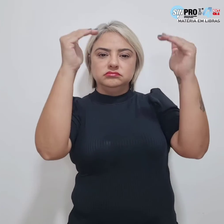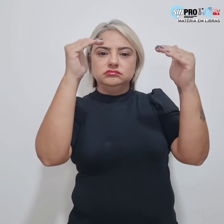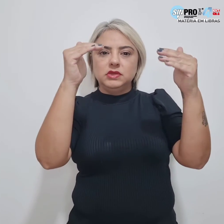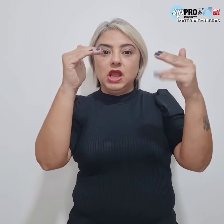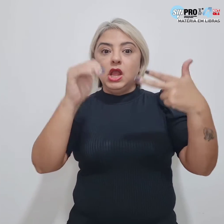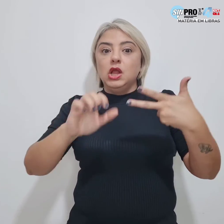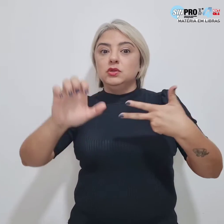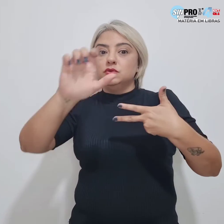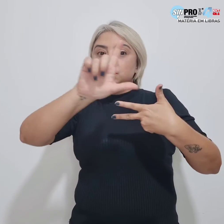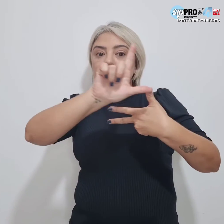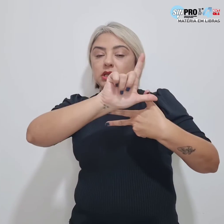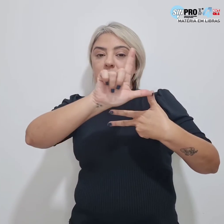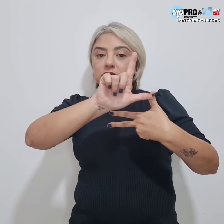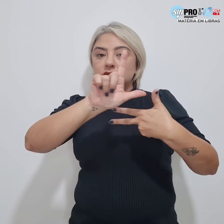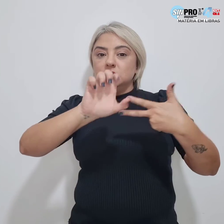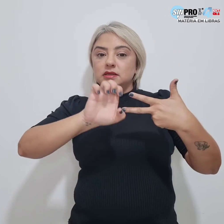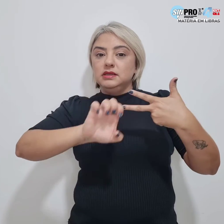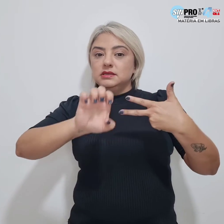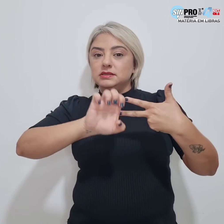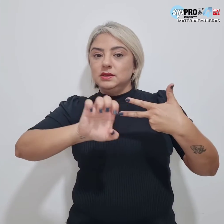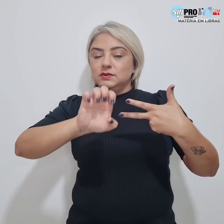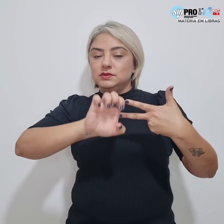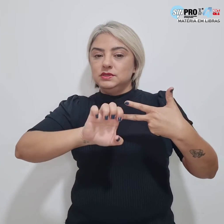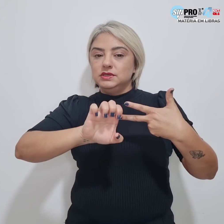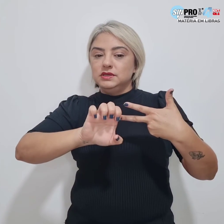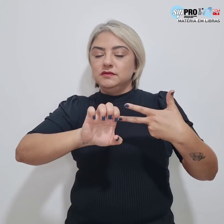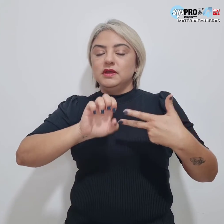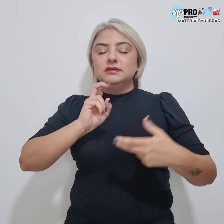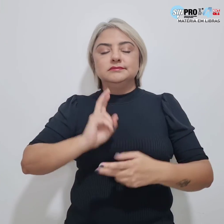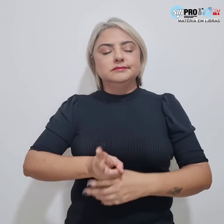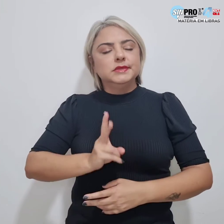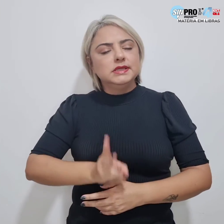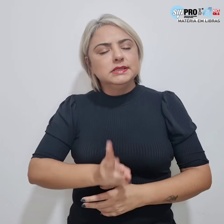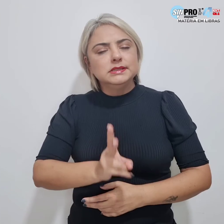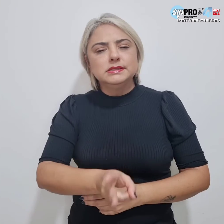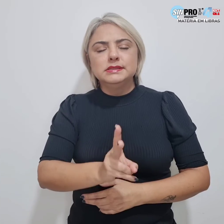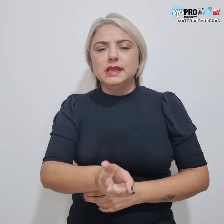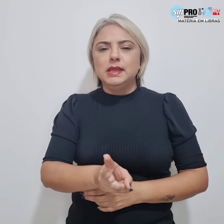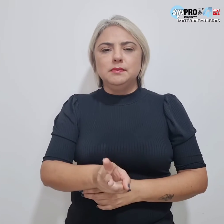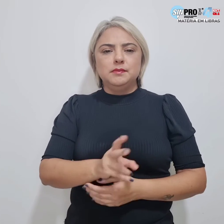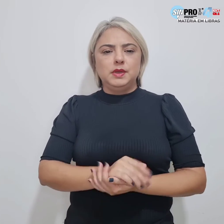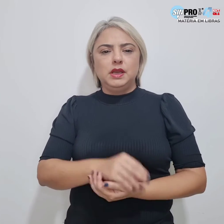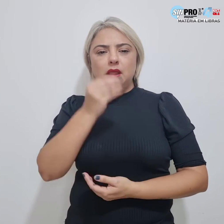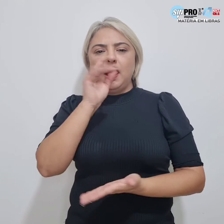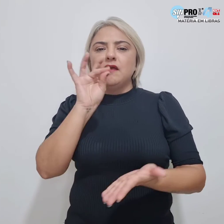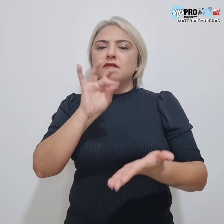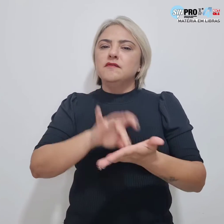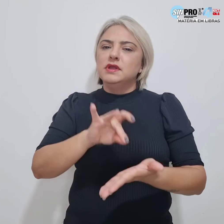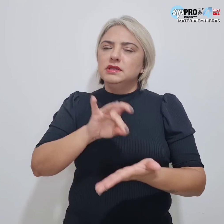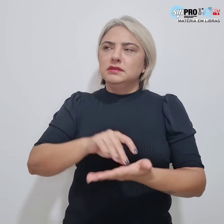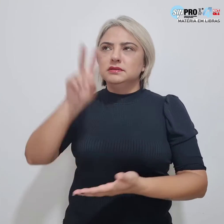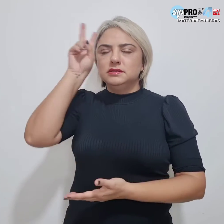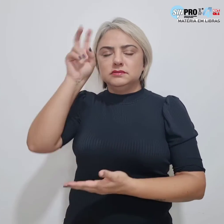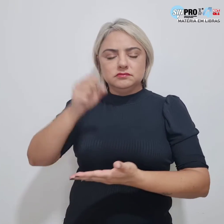poderes legislativo e executivo insistem em desconsiderar a verdadeira história de luta